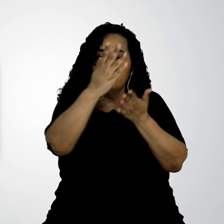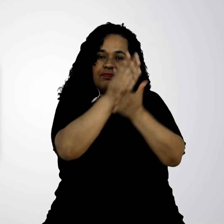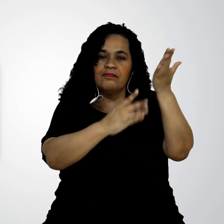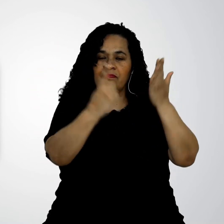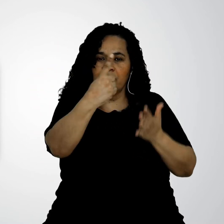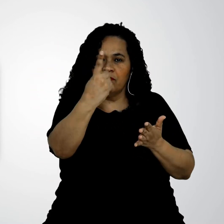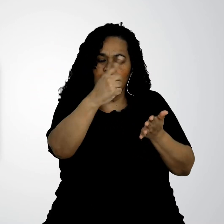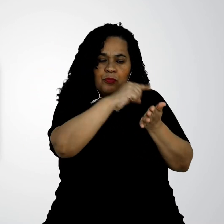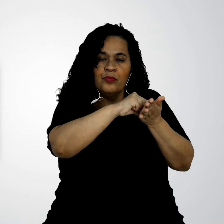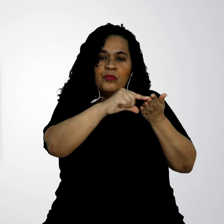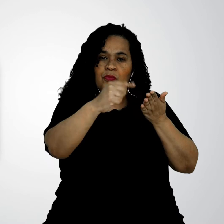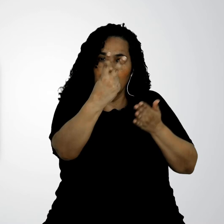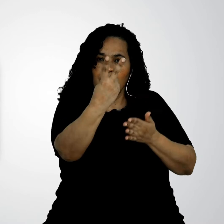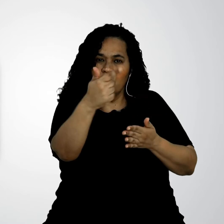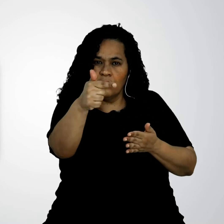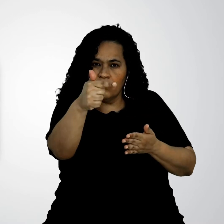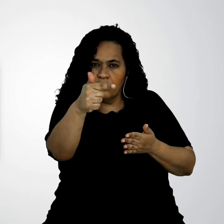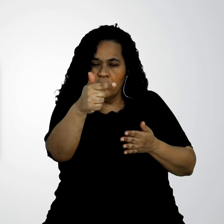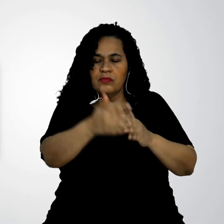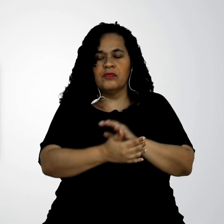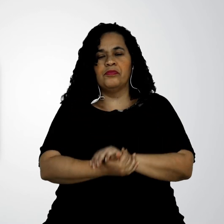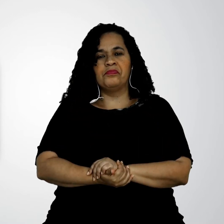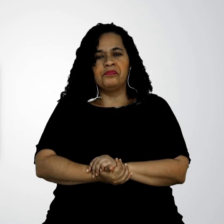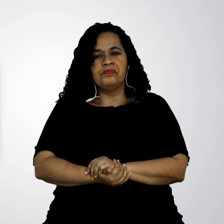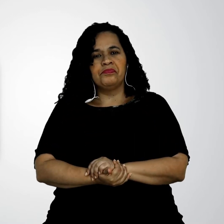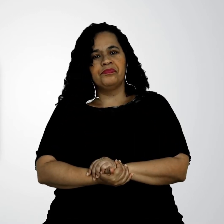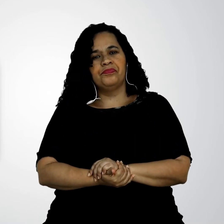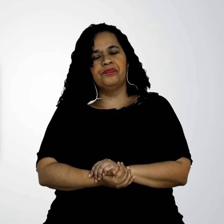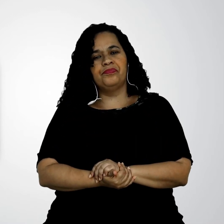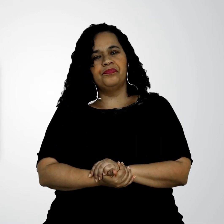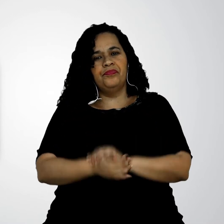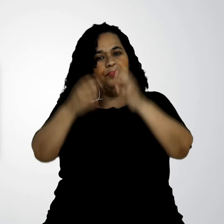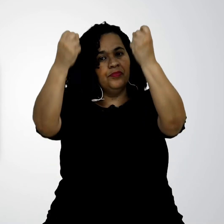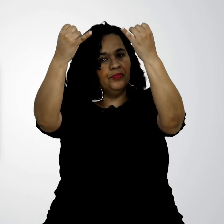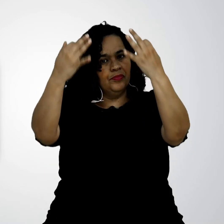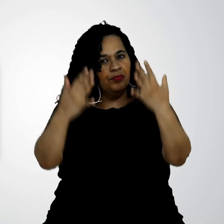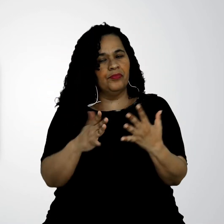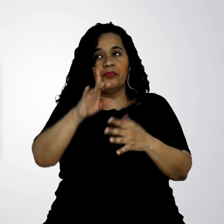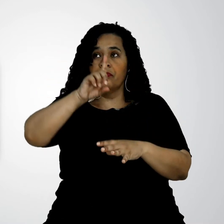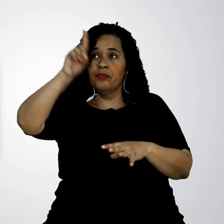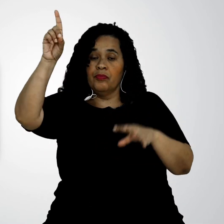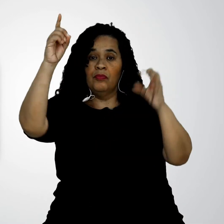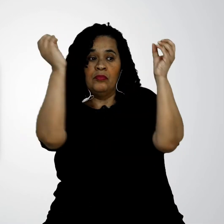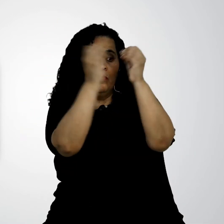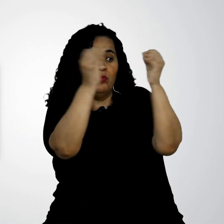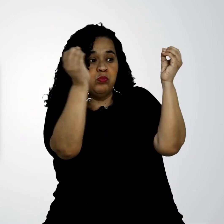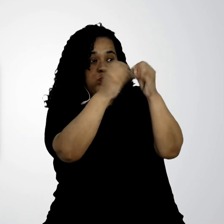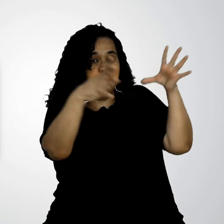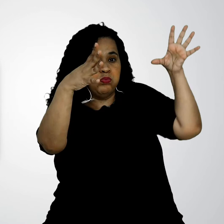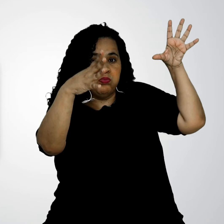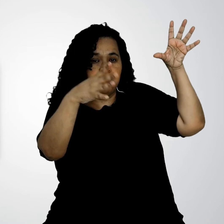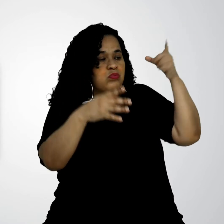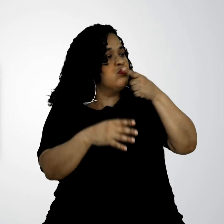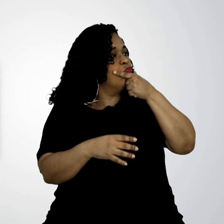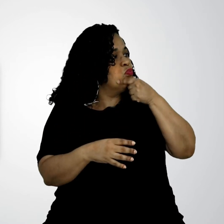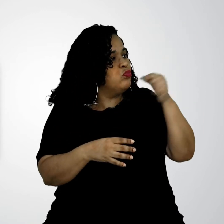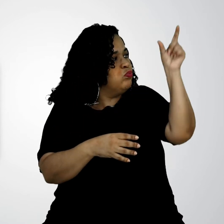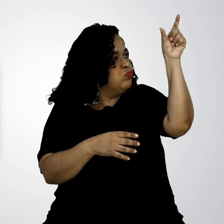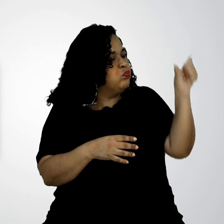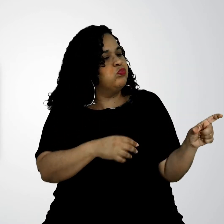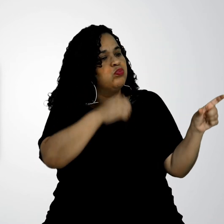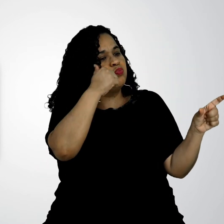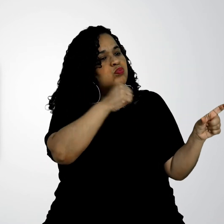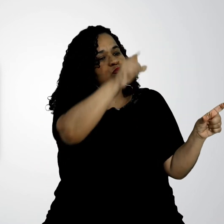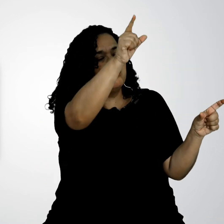no versículo 27, que diz assim, ó, Deus criou o homem, a sua imagem, a imagem de Deus o